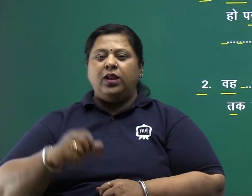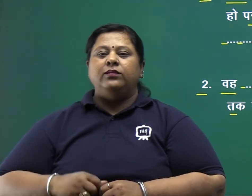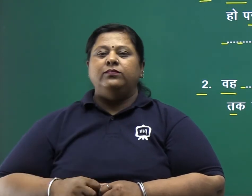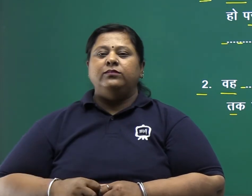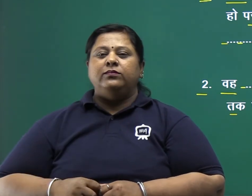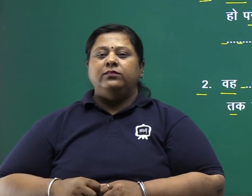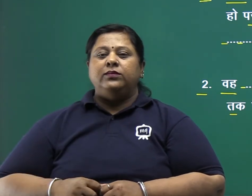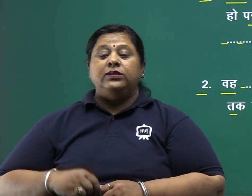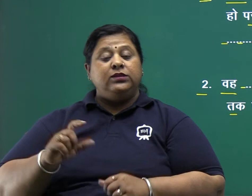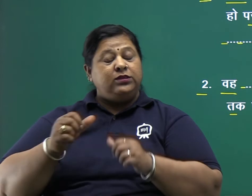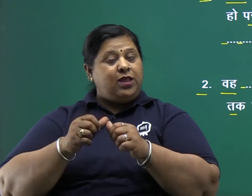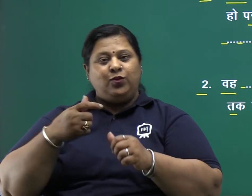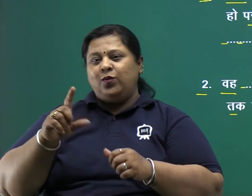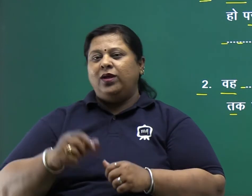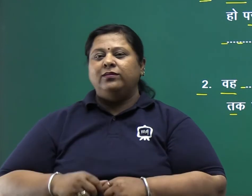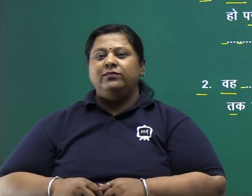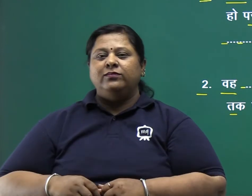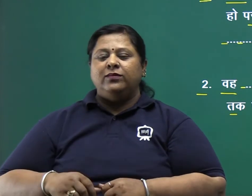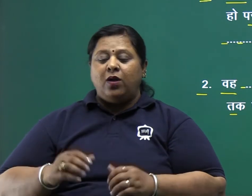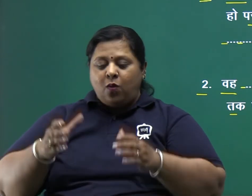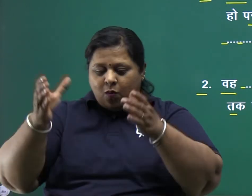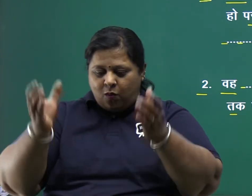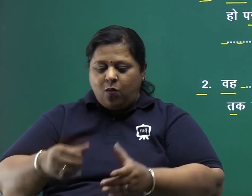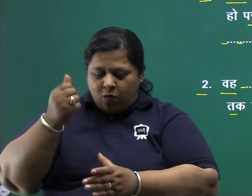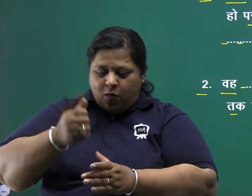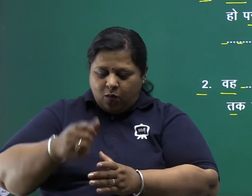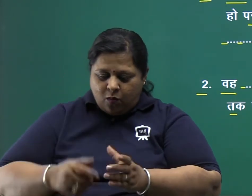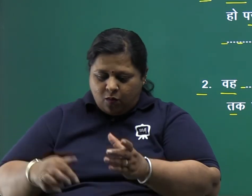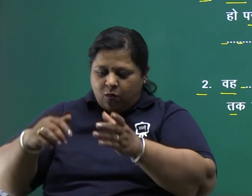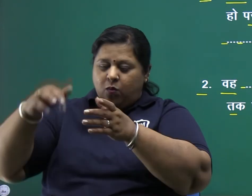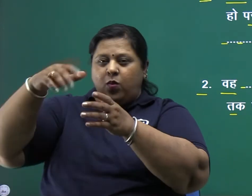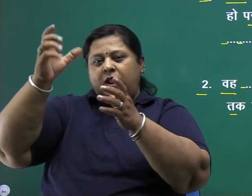उखल। तो हमारा सही उत्तर होगा उखल।